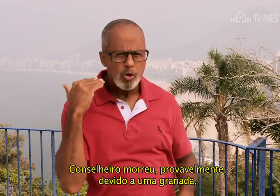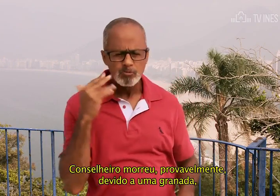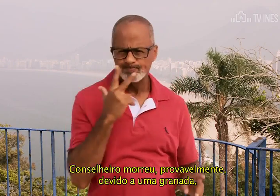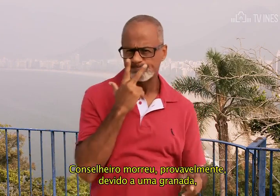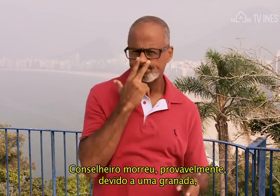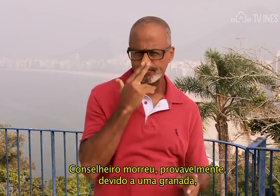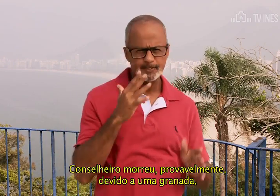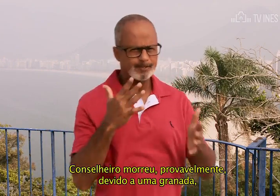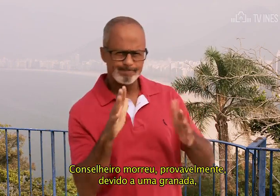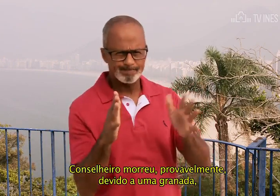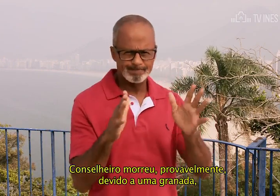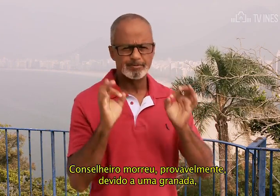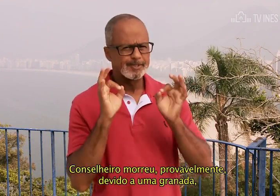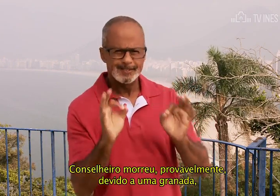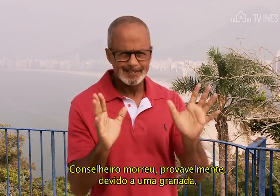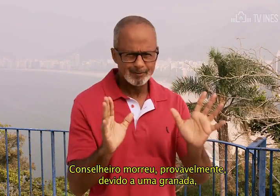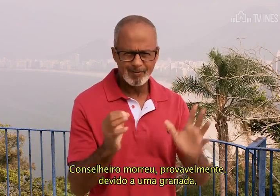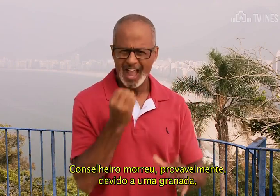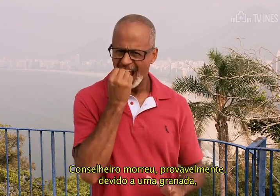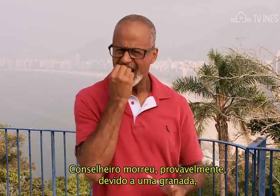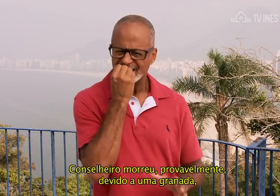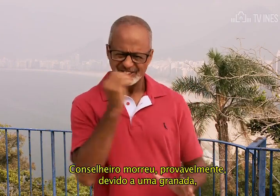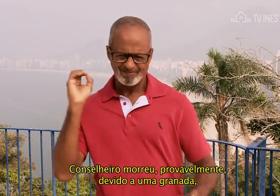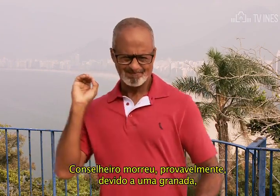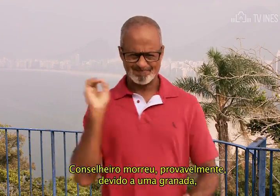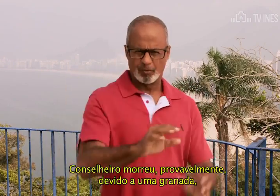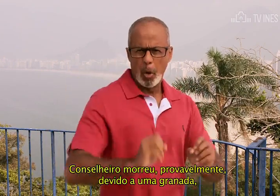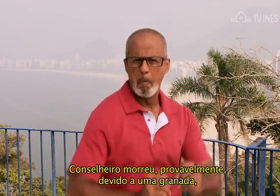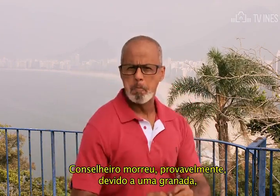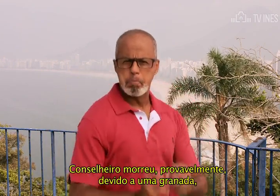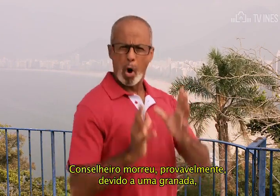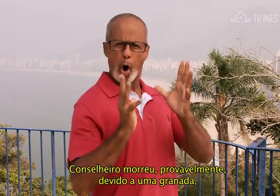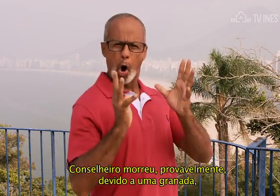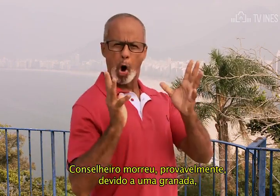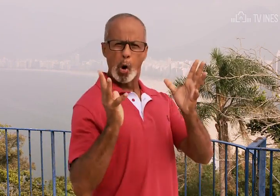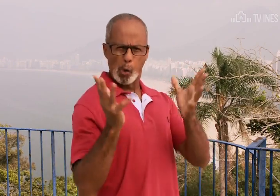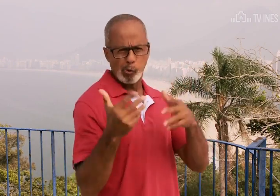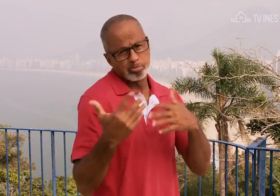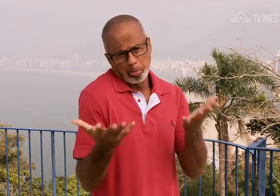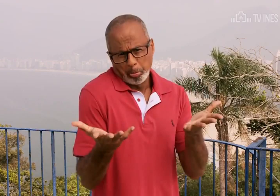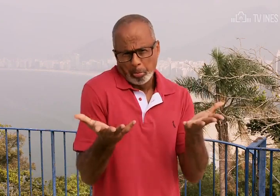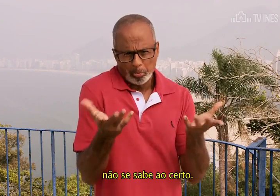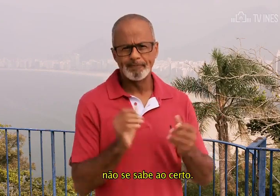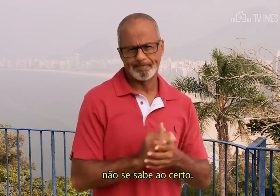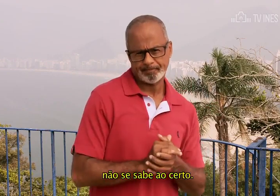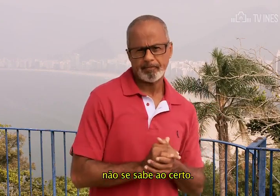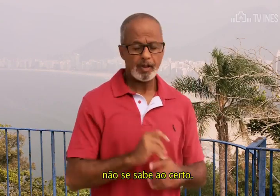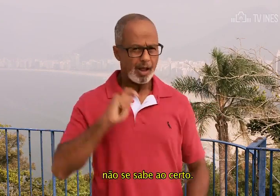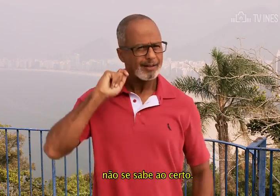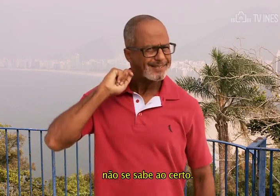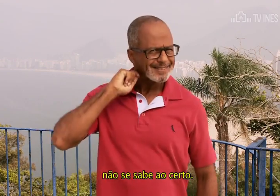Conselheiro morreu provavelmente devido a uma granada. Não se sabe ao